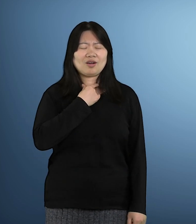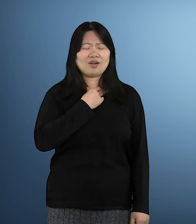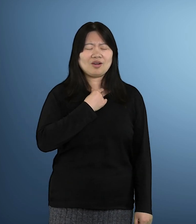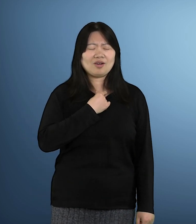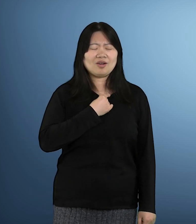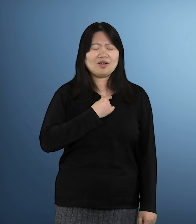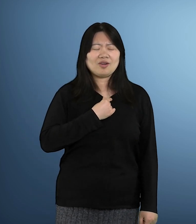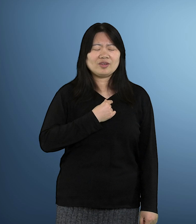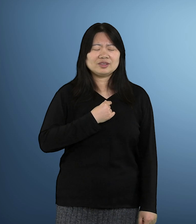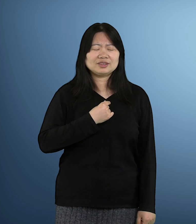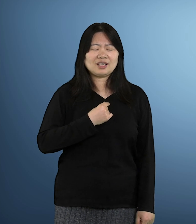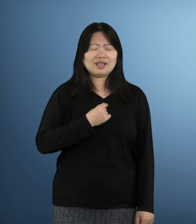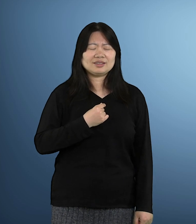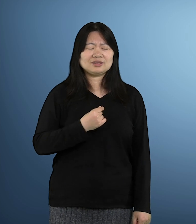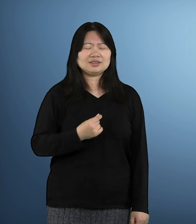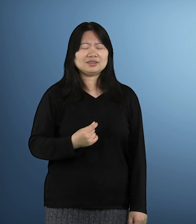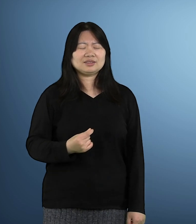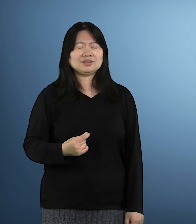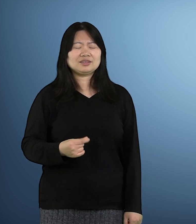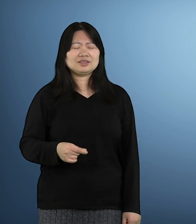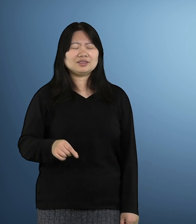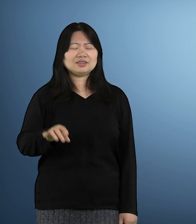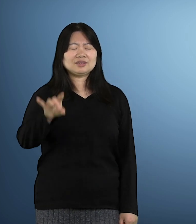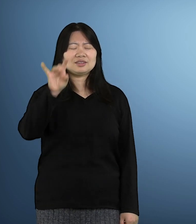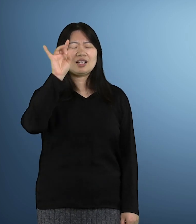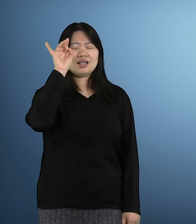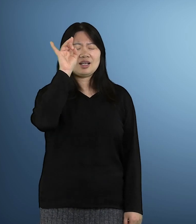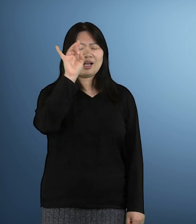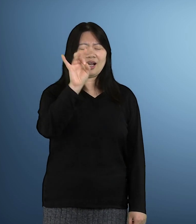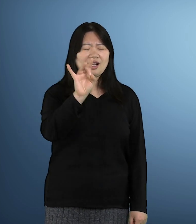내가 원하는